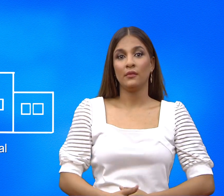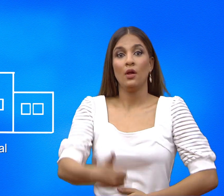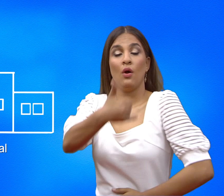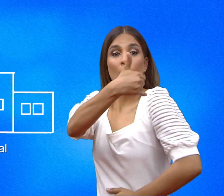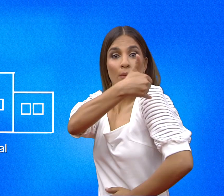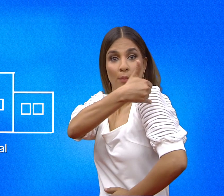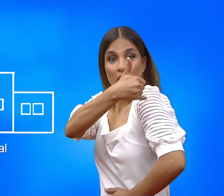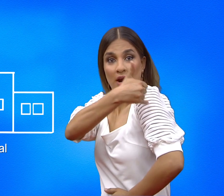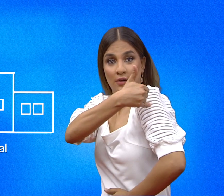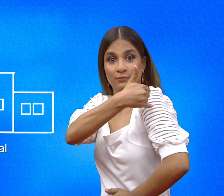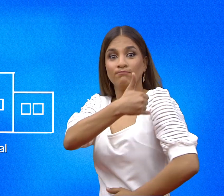hospital